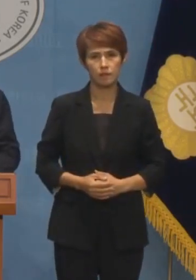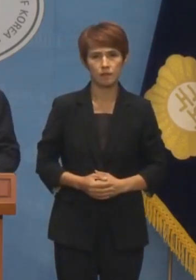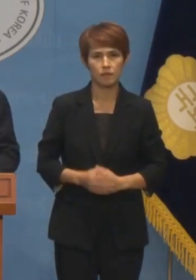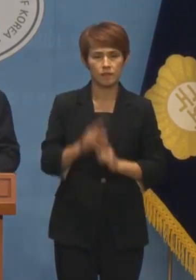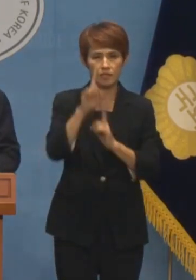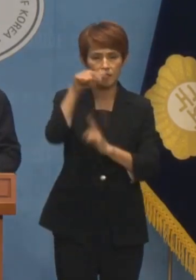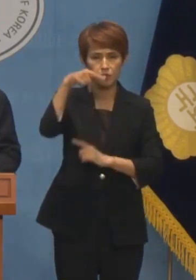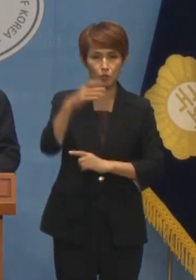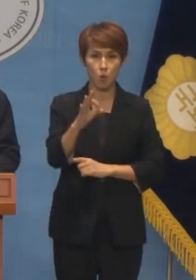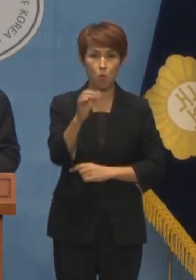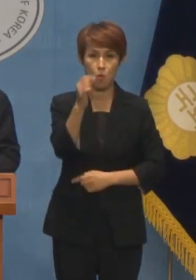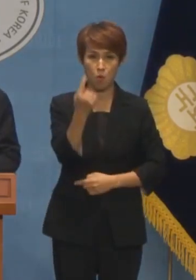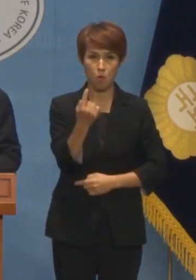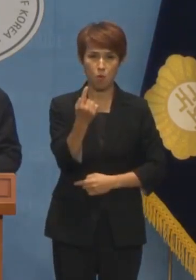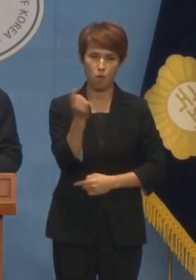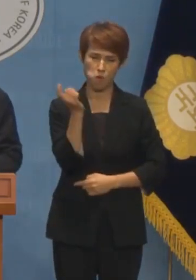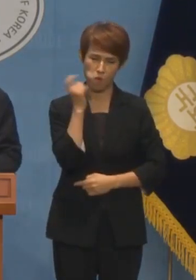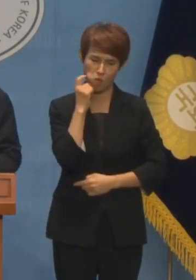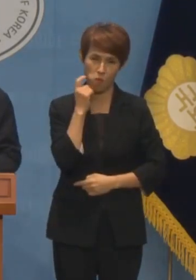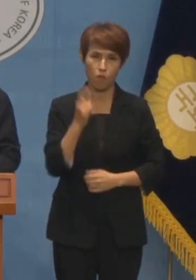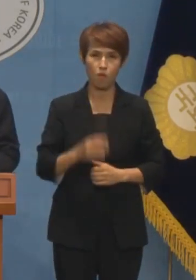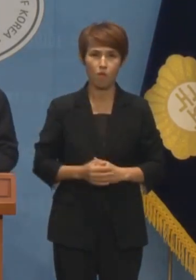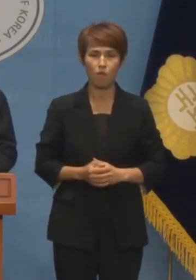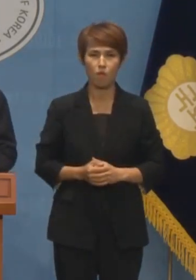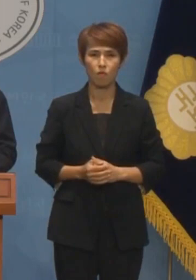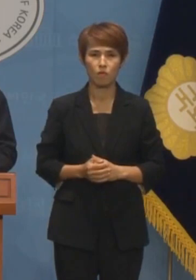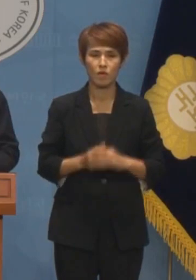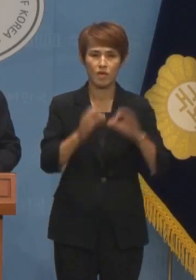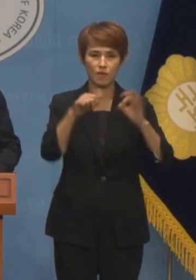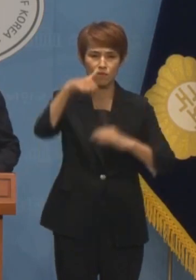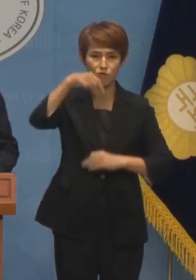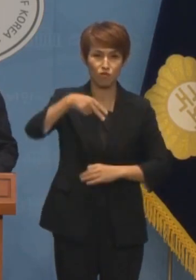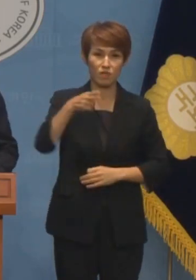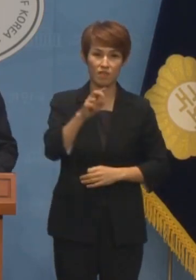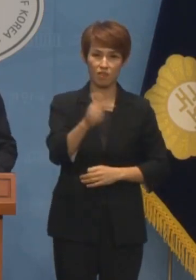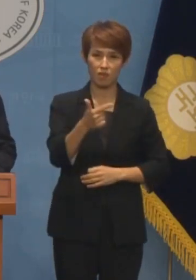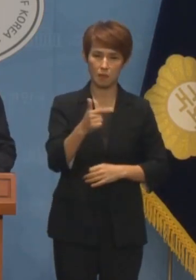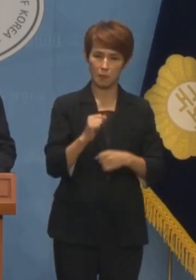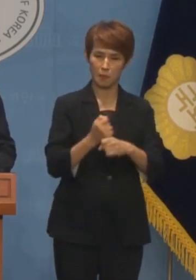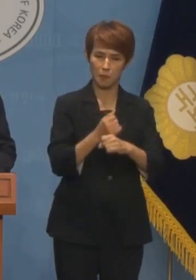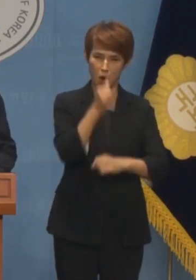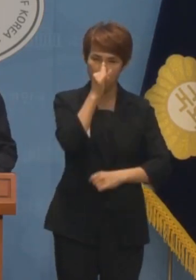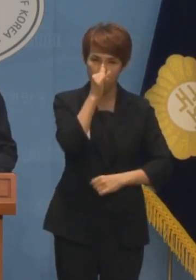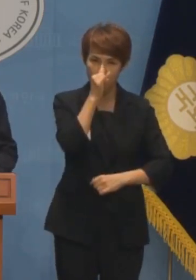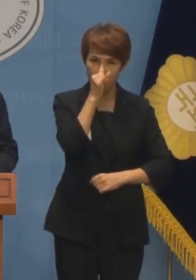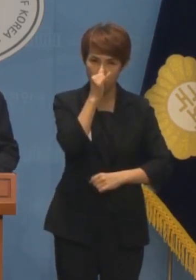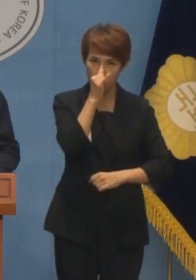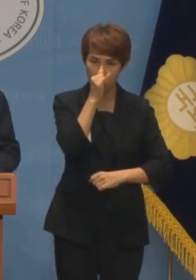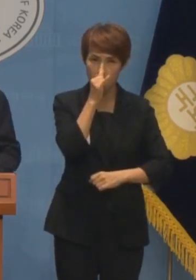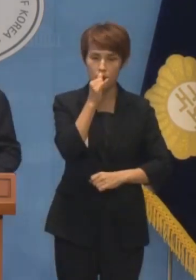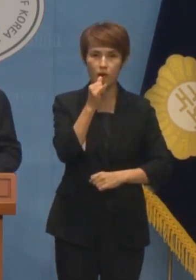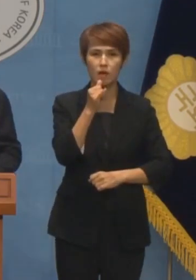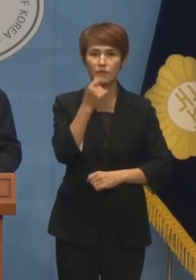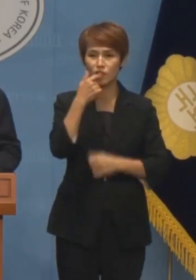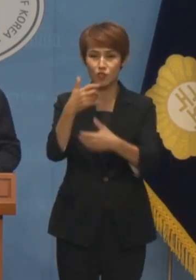이종호의 허풍, 김기현의 짜집기, 그리고 김기현에 동조하는 민주당 의원들,